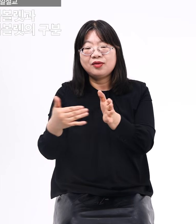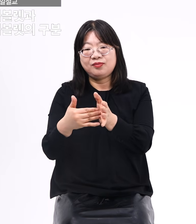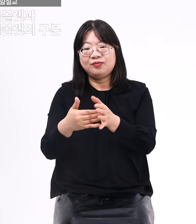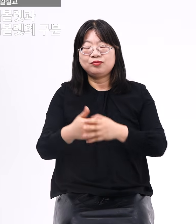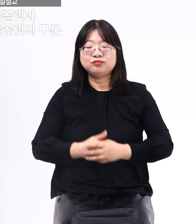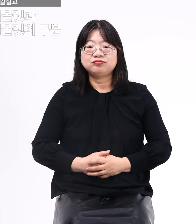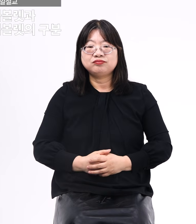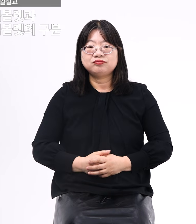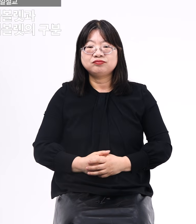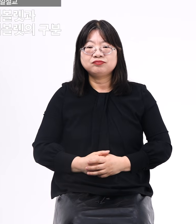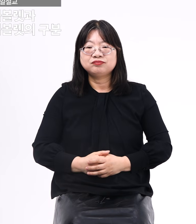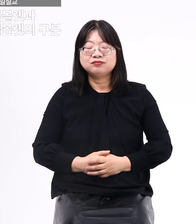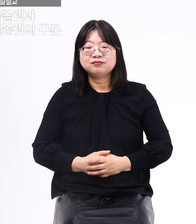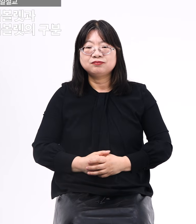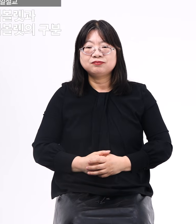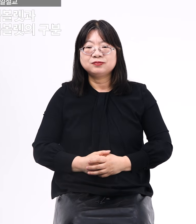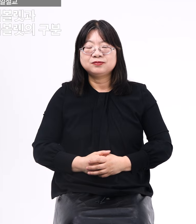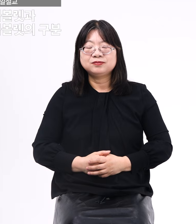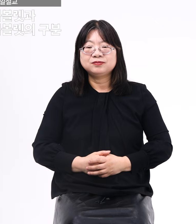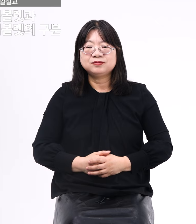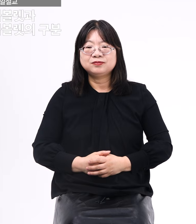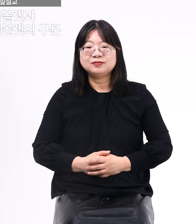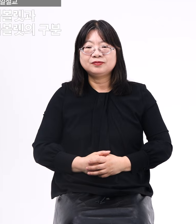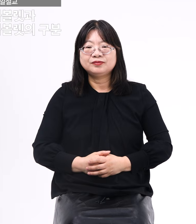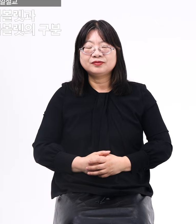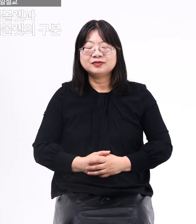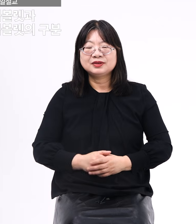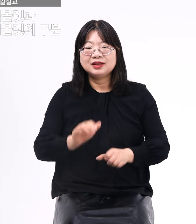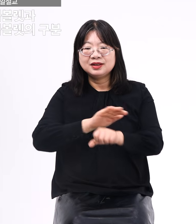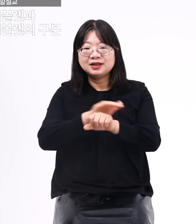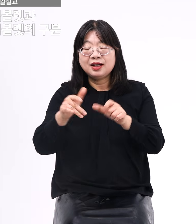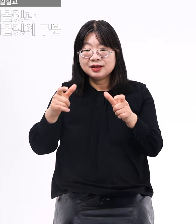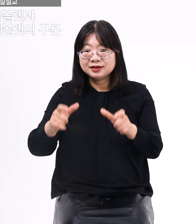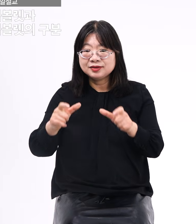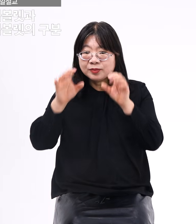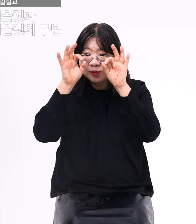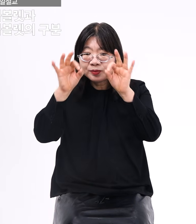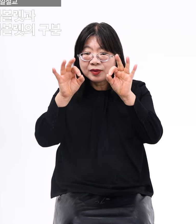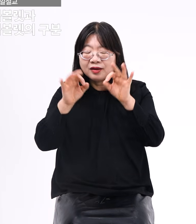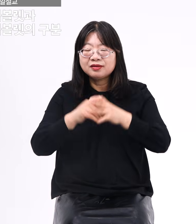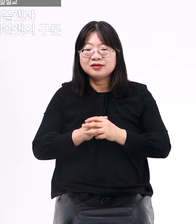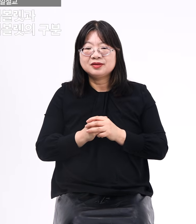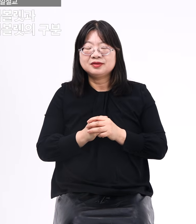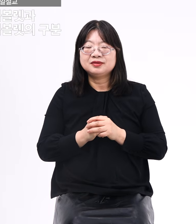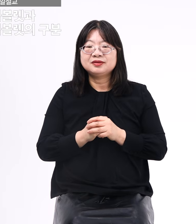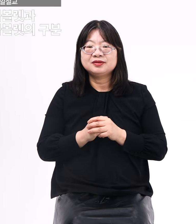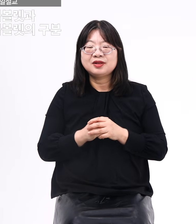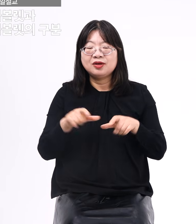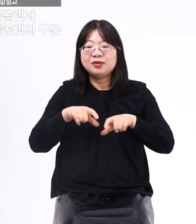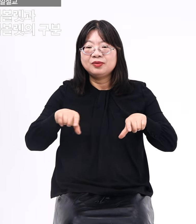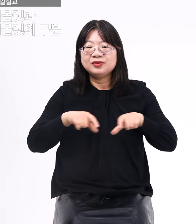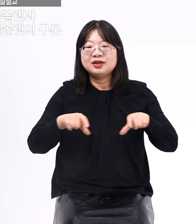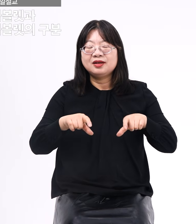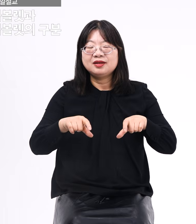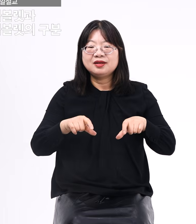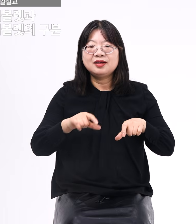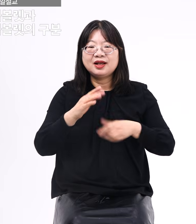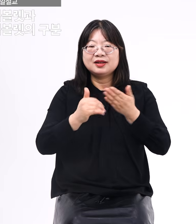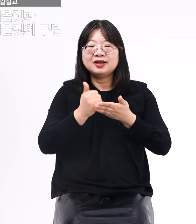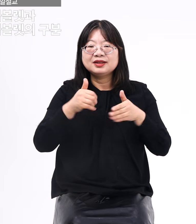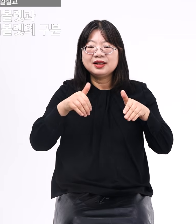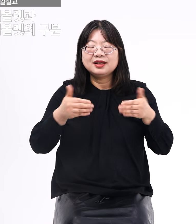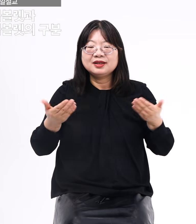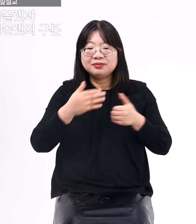장사되었더라. 여러분, 이 장사된 지역들도 보면 보통 선지자들의